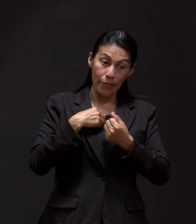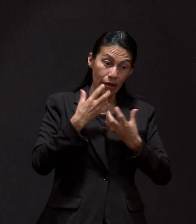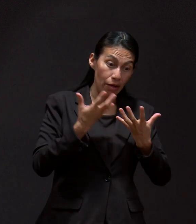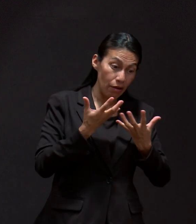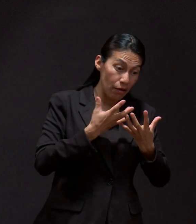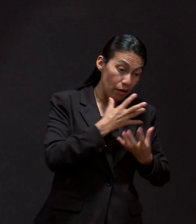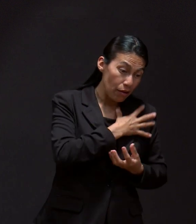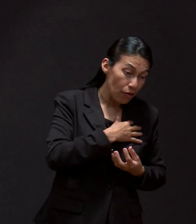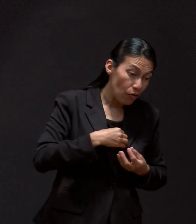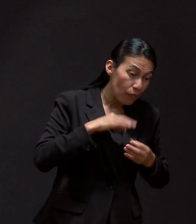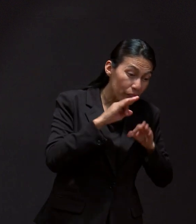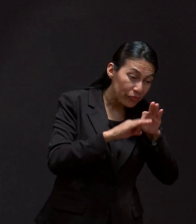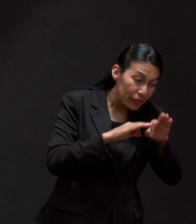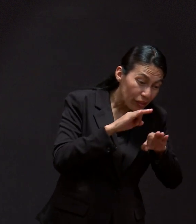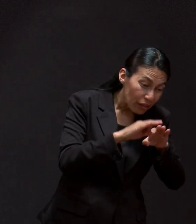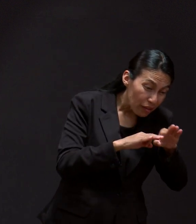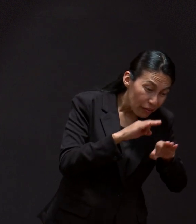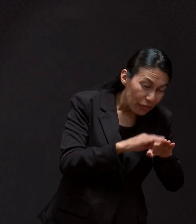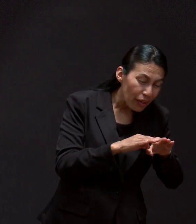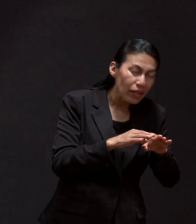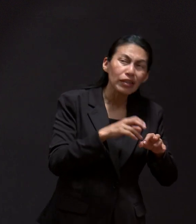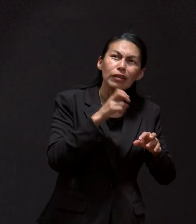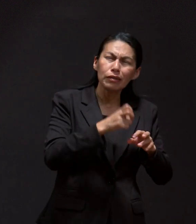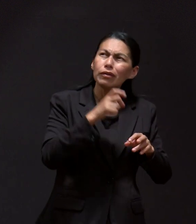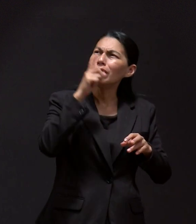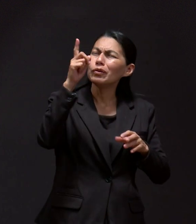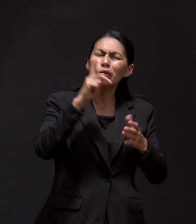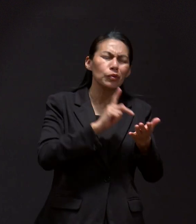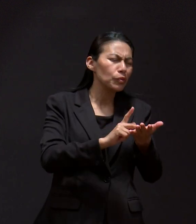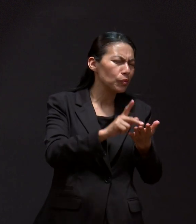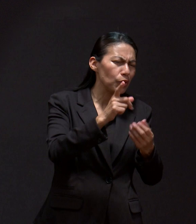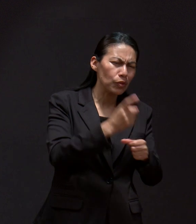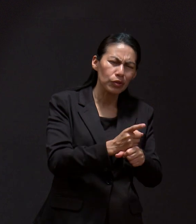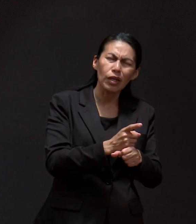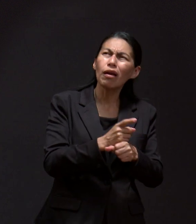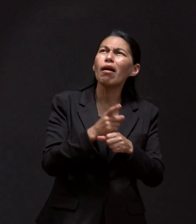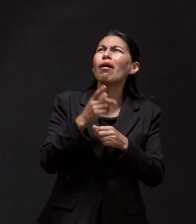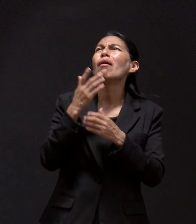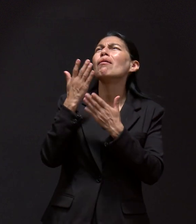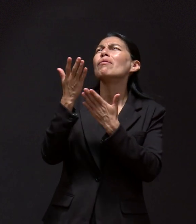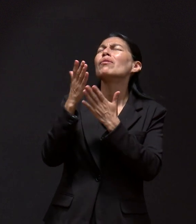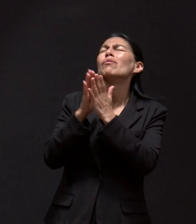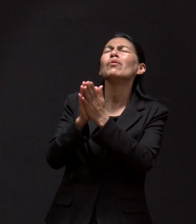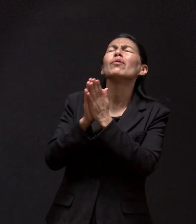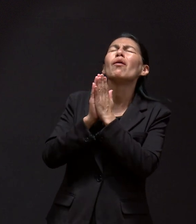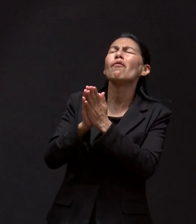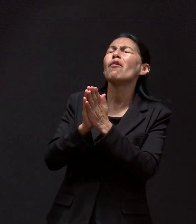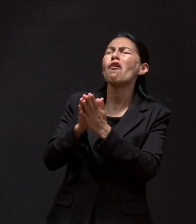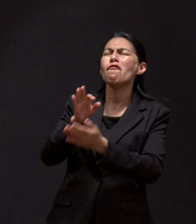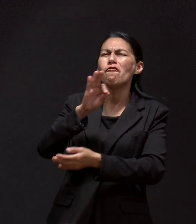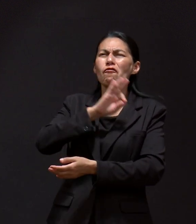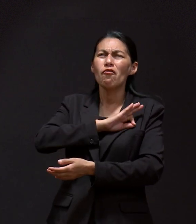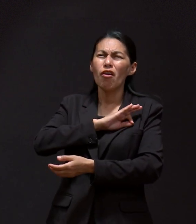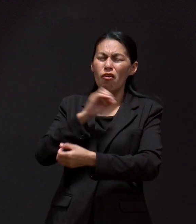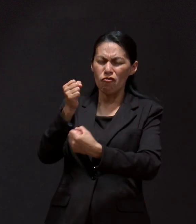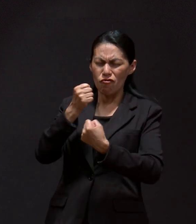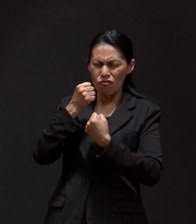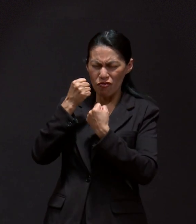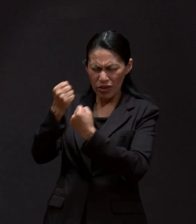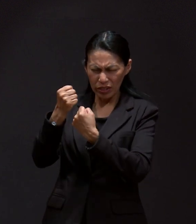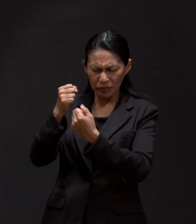sólo le pido fuerza valor aceptación y confianza en que dios está de nuestro lado